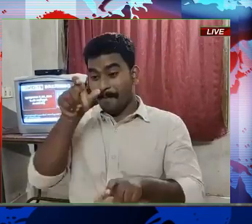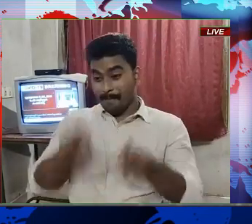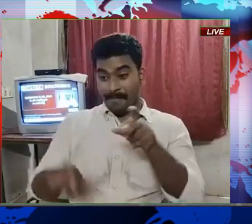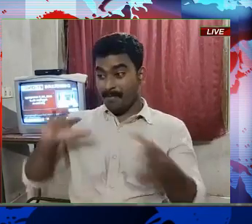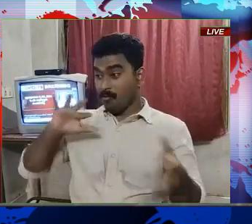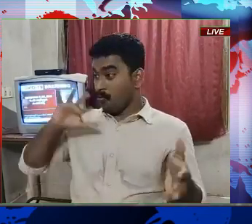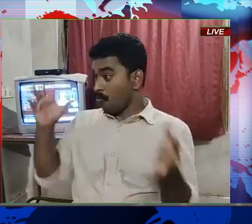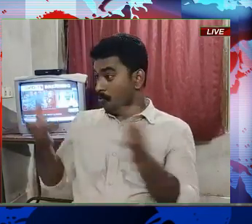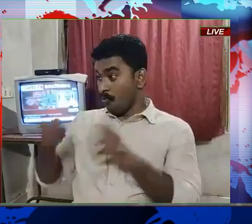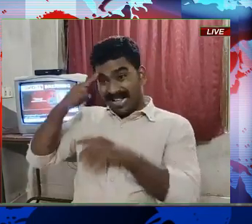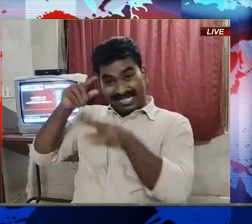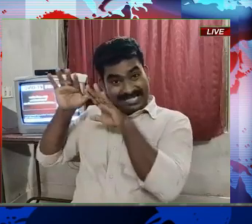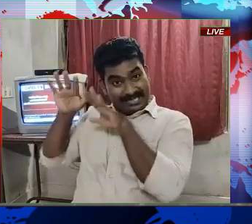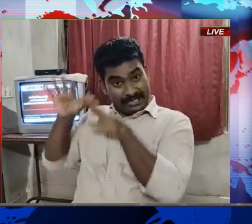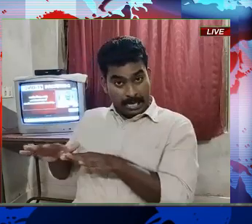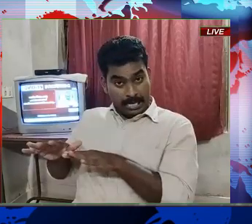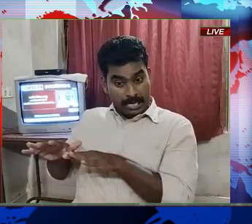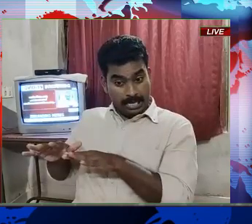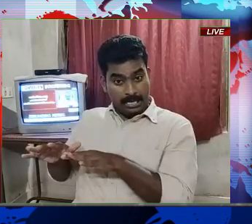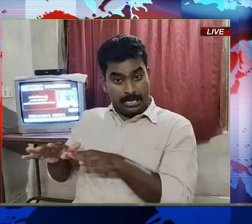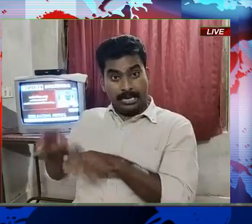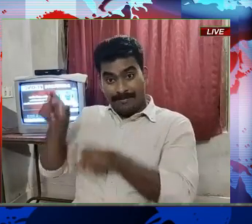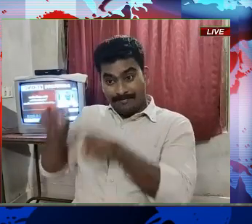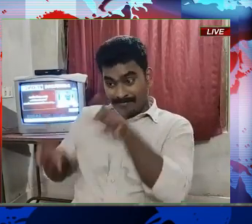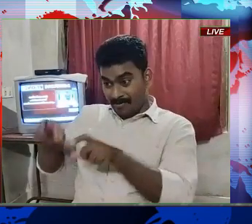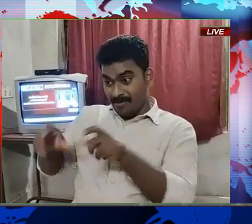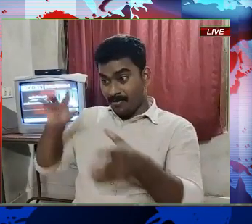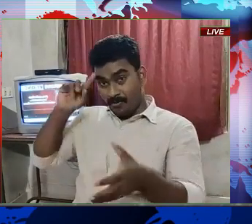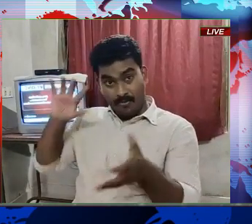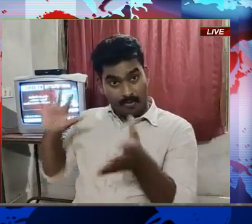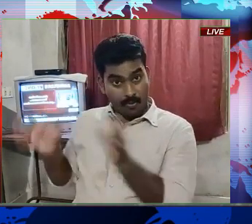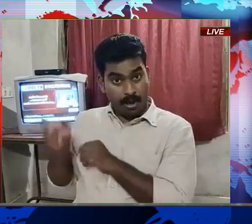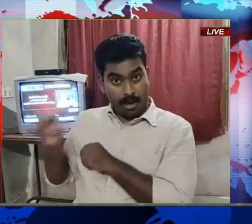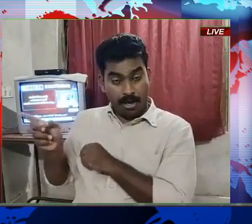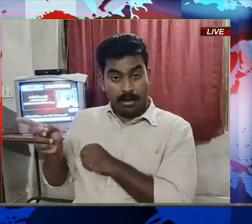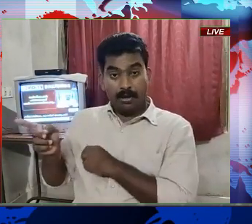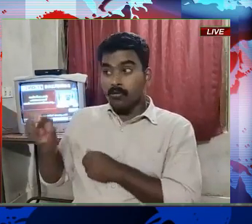ജില്ലാ അധികൃതർ ഒരുക്കേണ്ടി വന്നു എന്നതും ഈ ഘട്ടത്തിലുണ്ടായി.